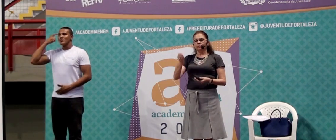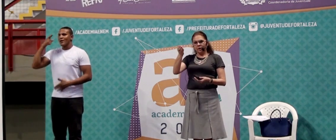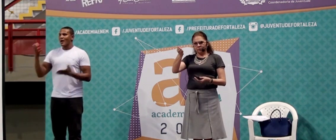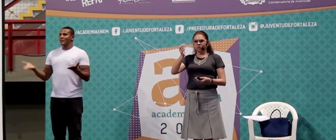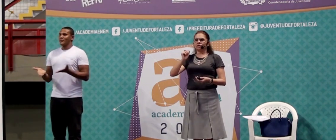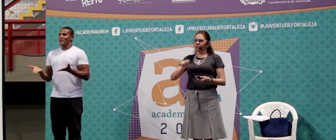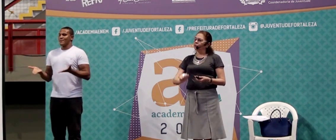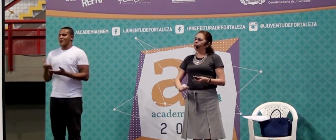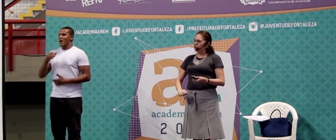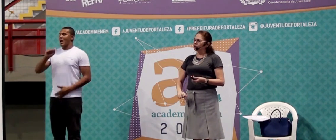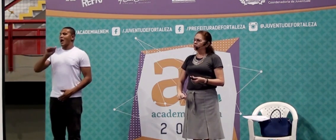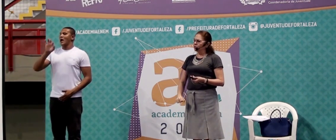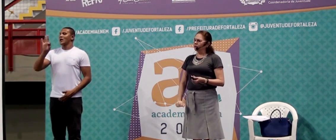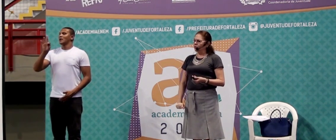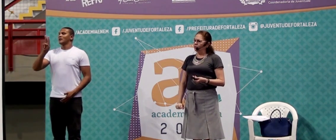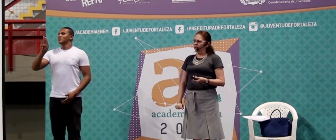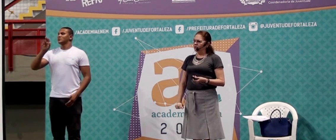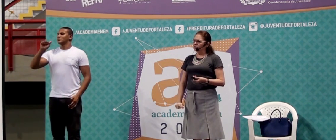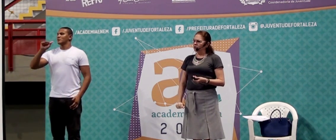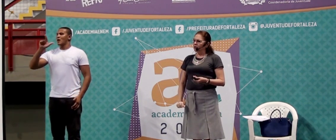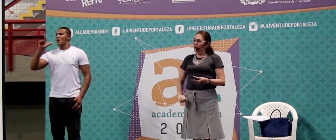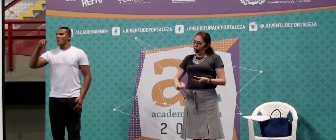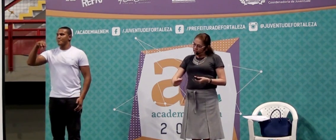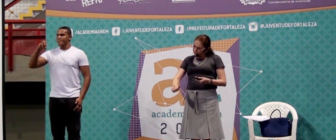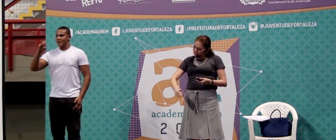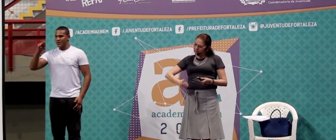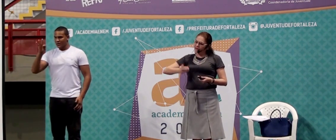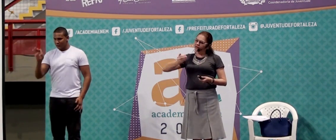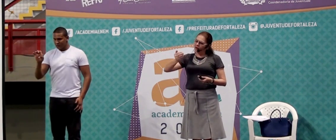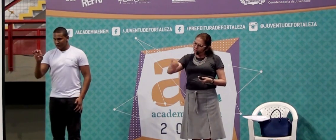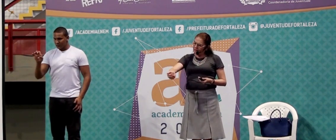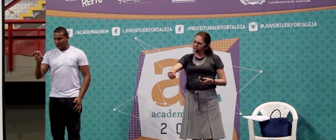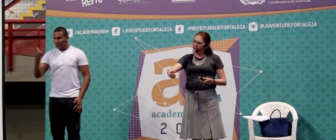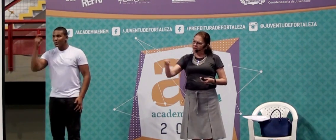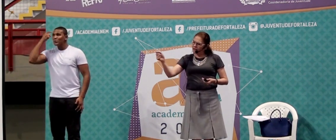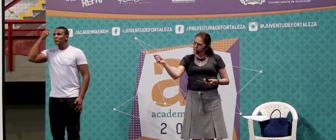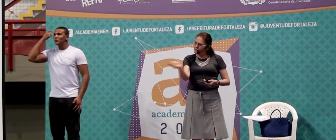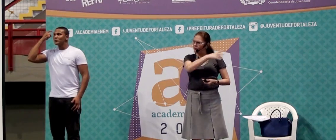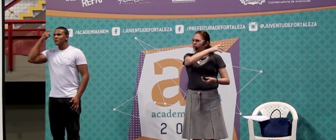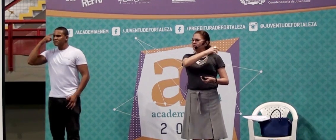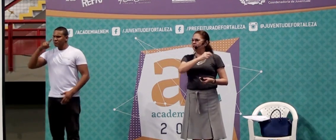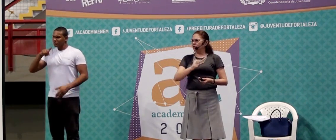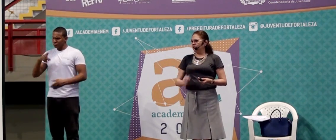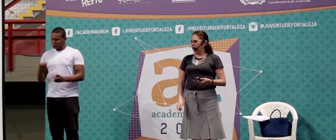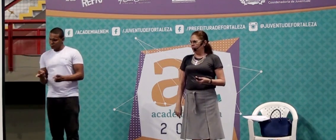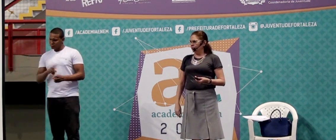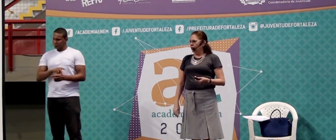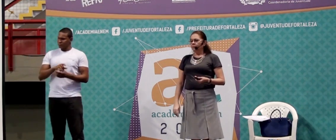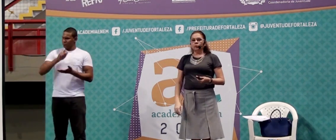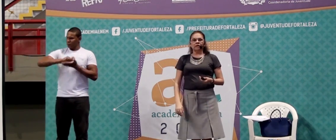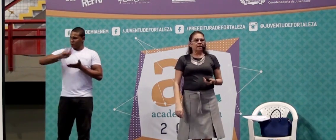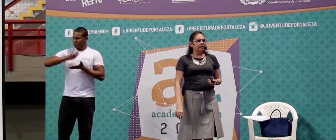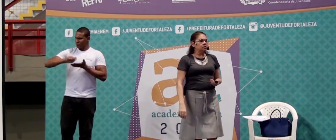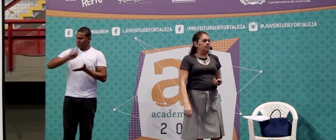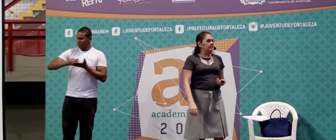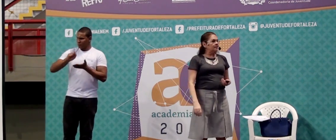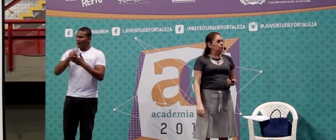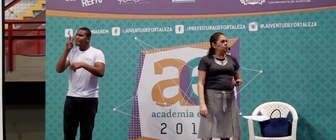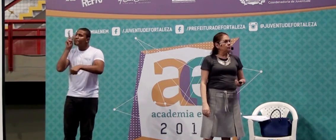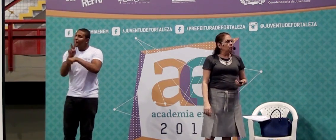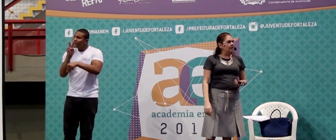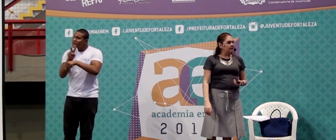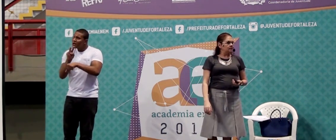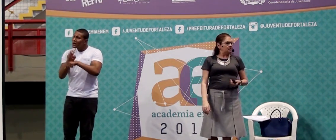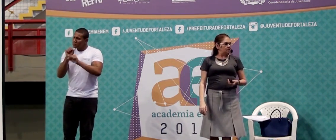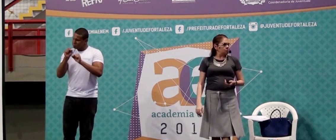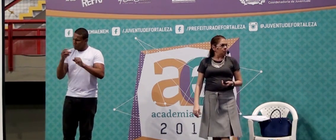rascunho, bote o bendito do atualmente. Quando você for passar limpo, você tire. Por que é chamado